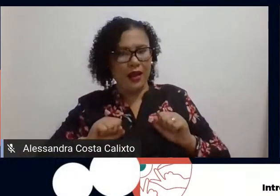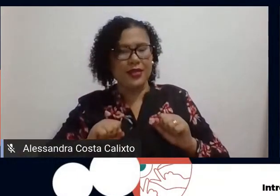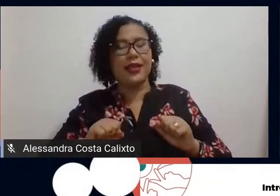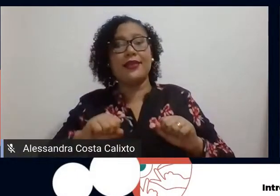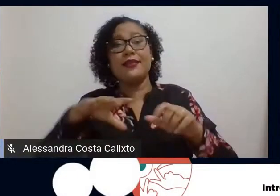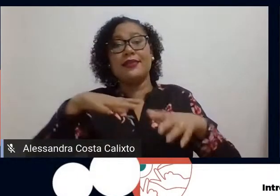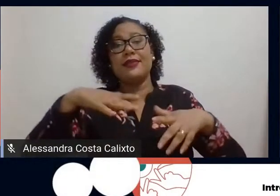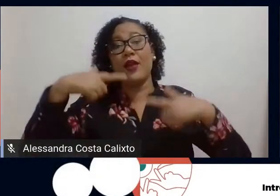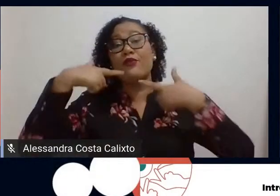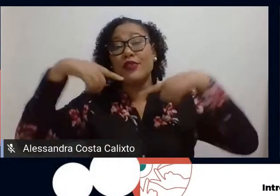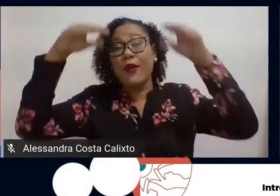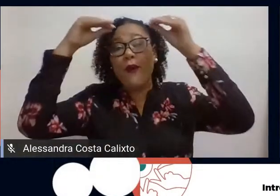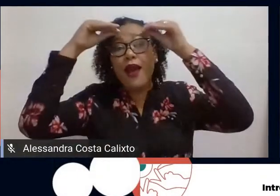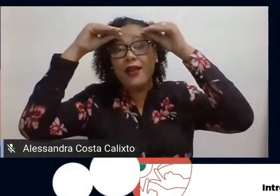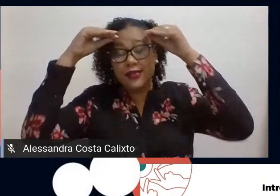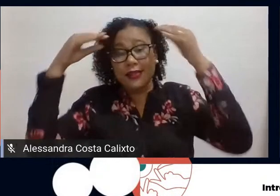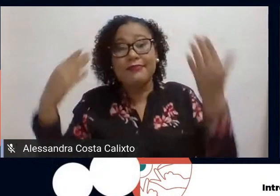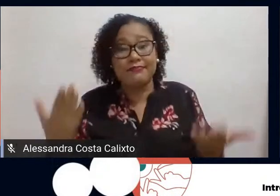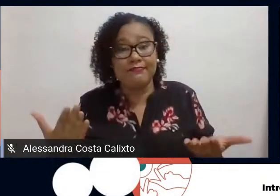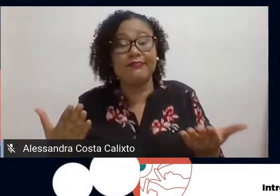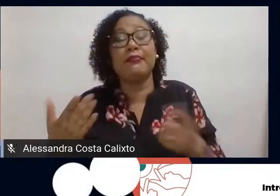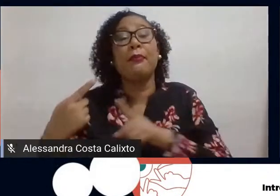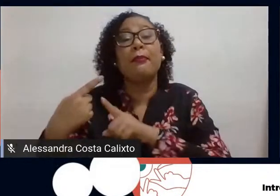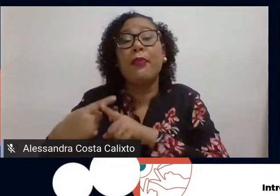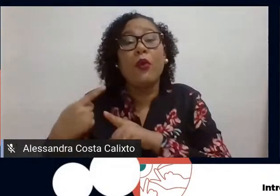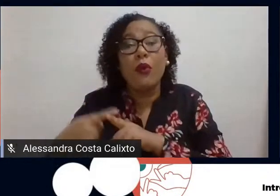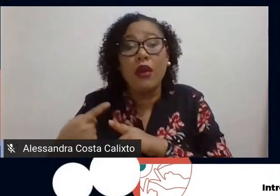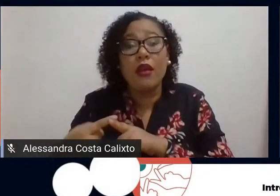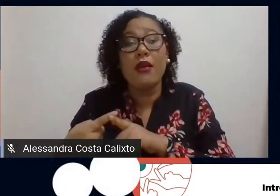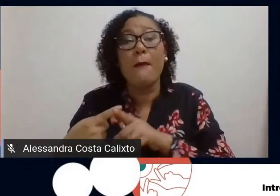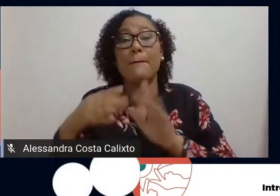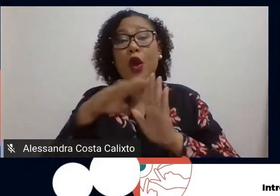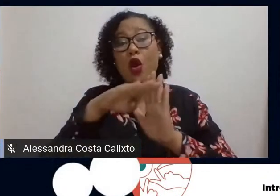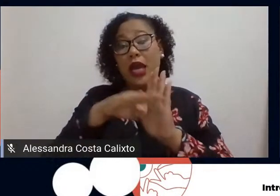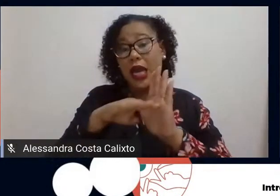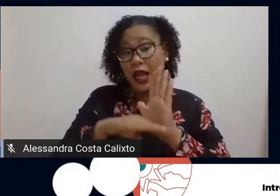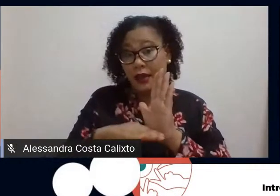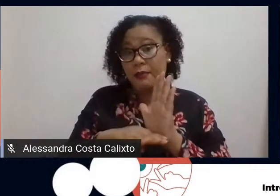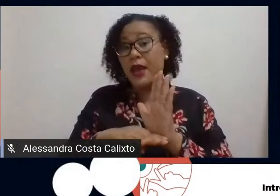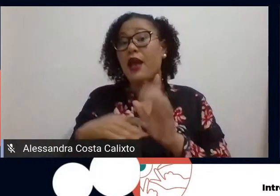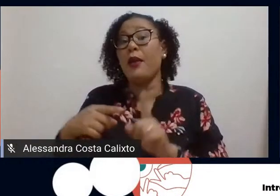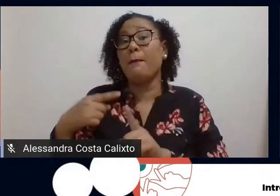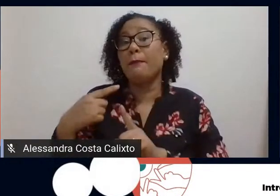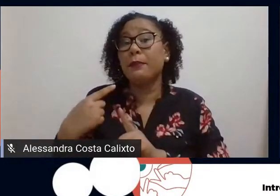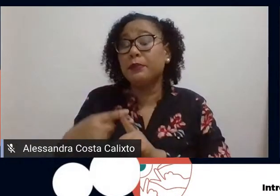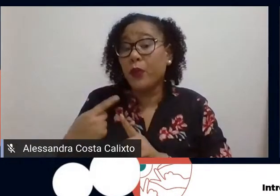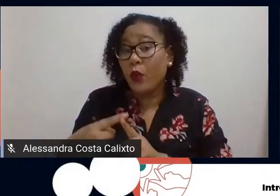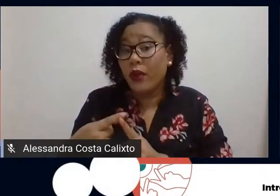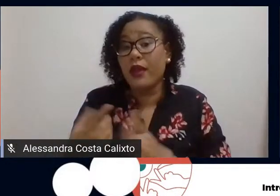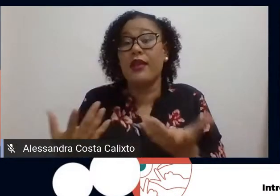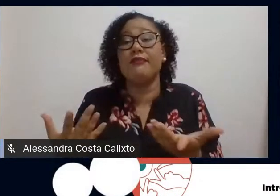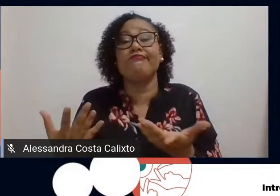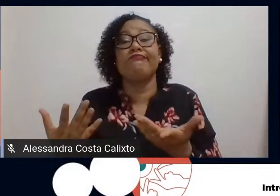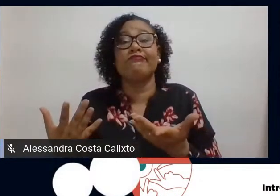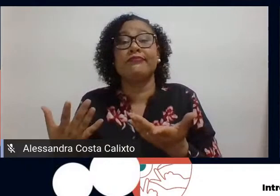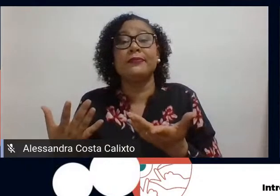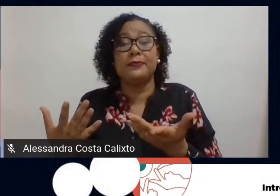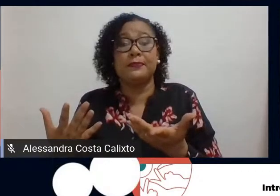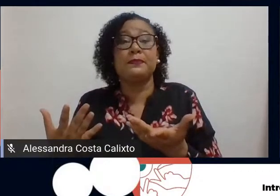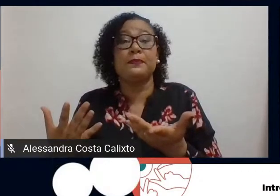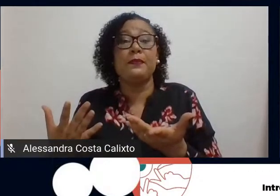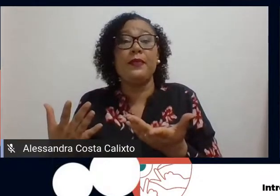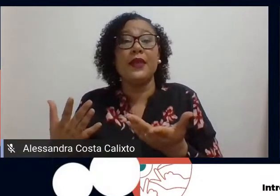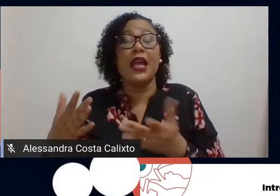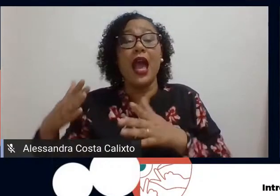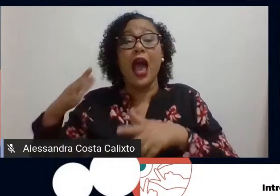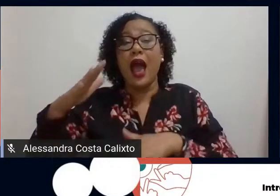urgente de nós termos um levantamento de como acontece um programa, de